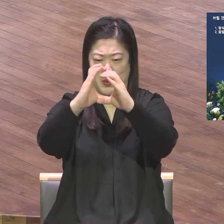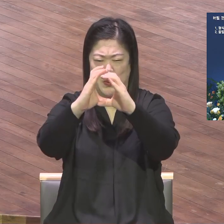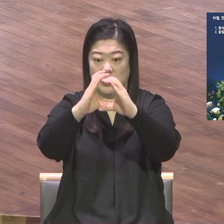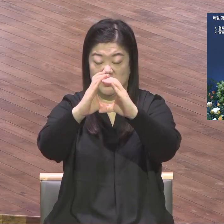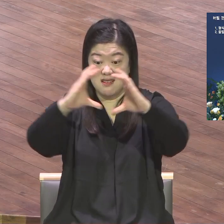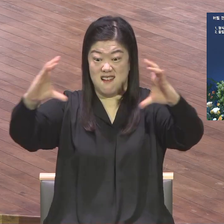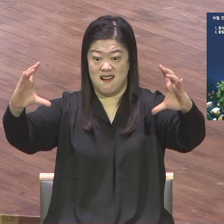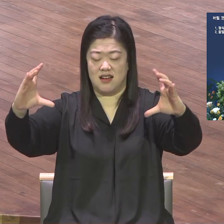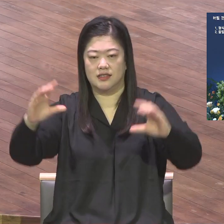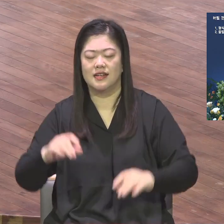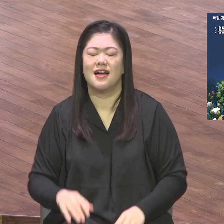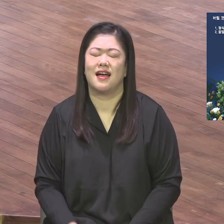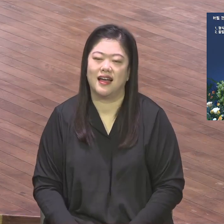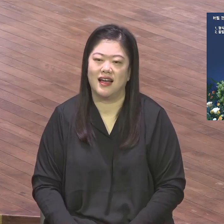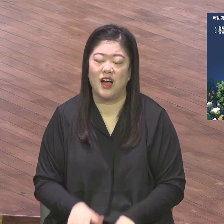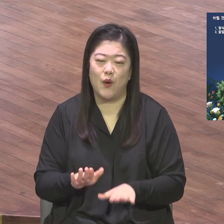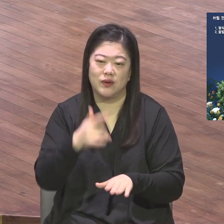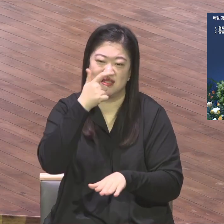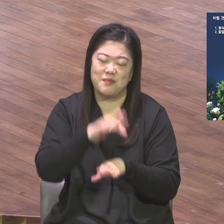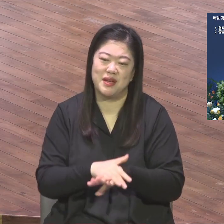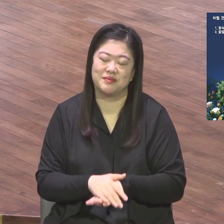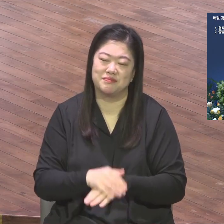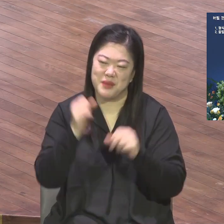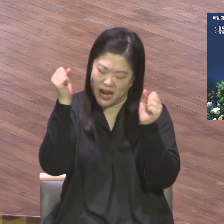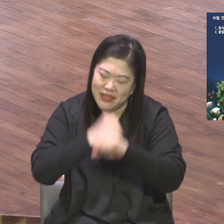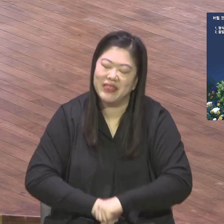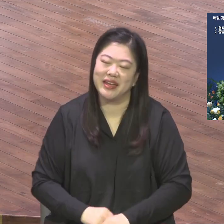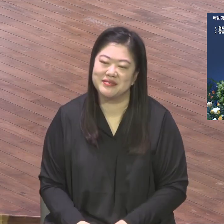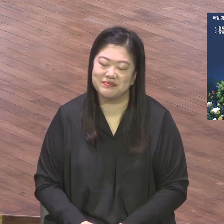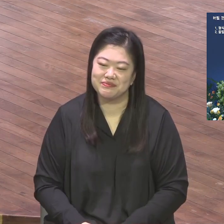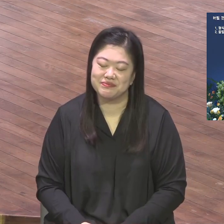사람이 아이고 오늘 예배 다 베렸네.